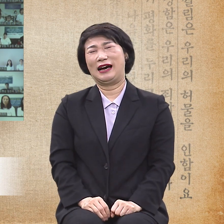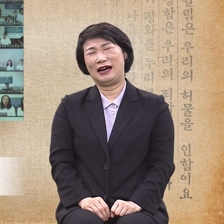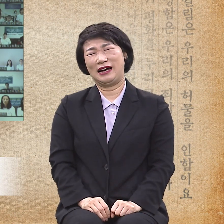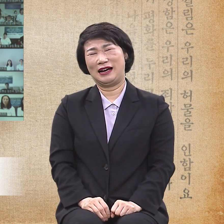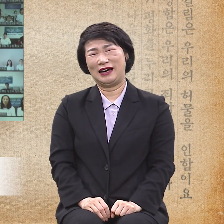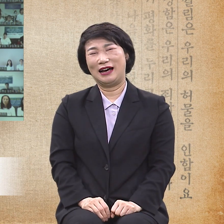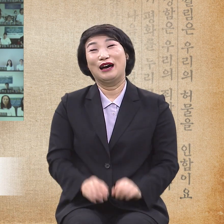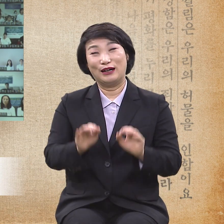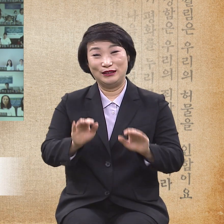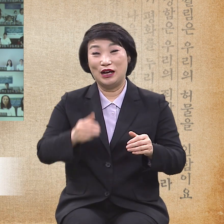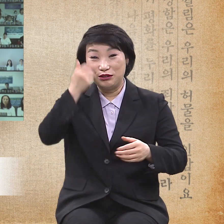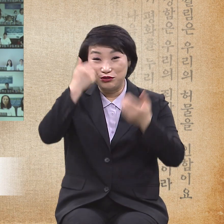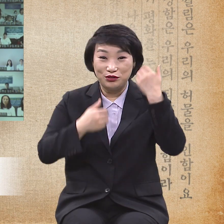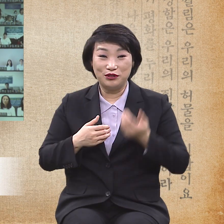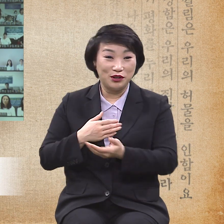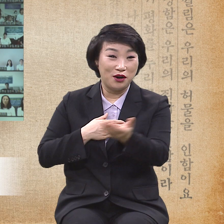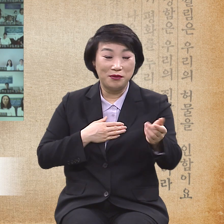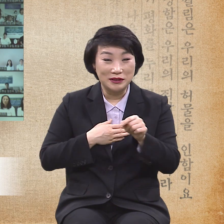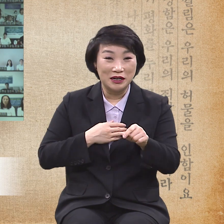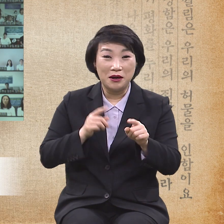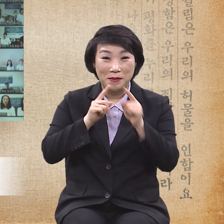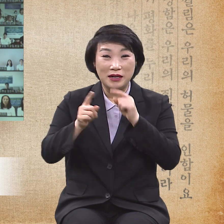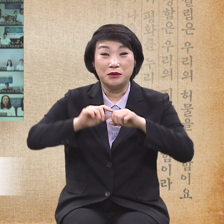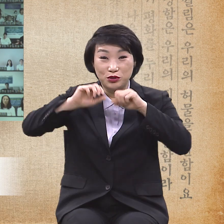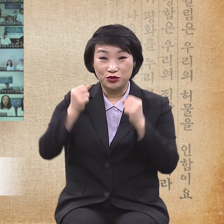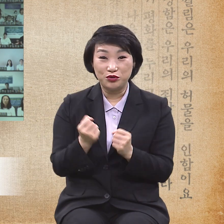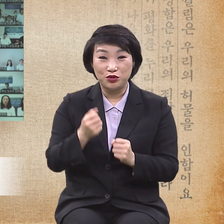근데 누가 그 말에 동의하는가?